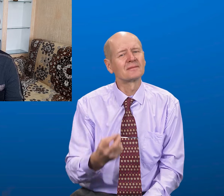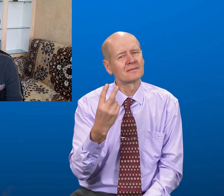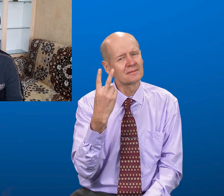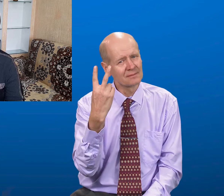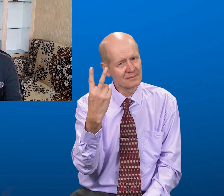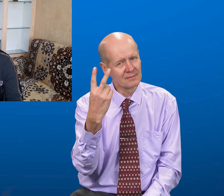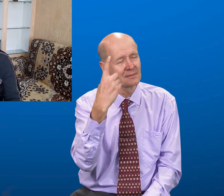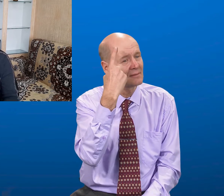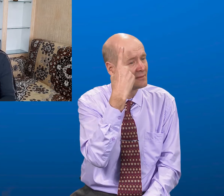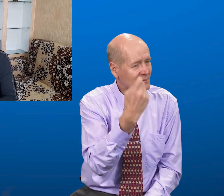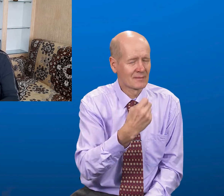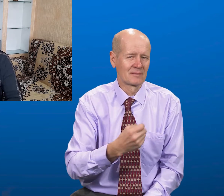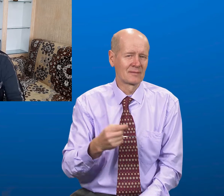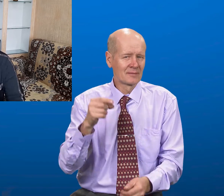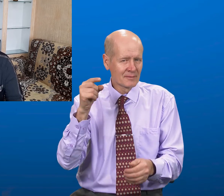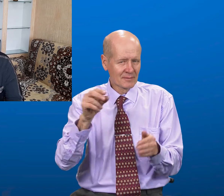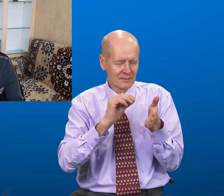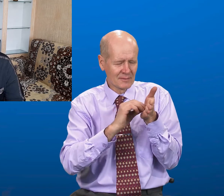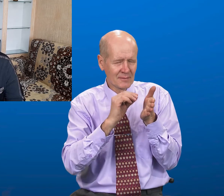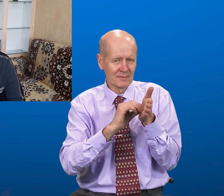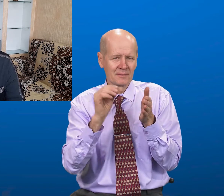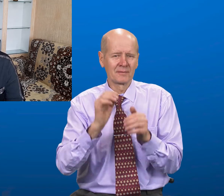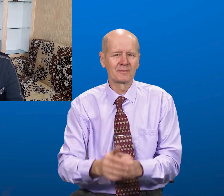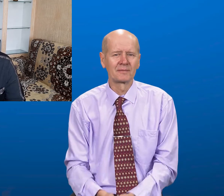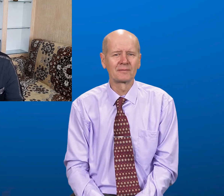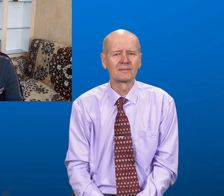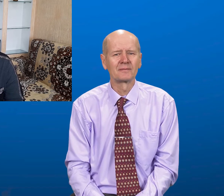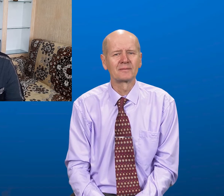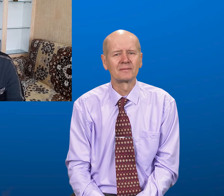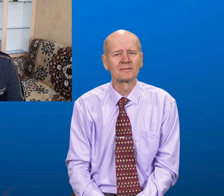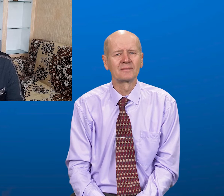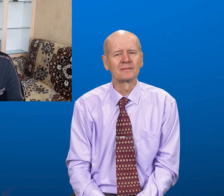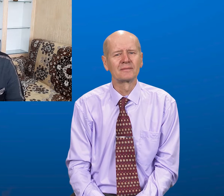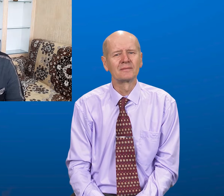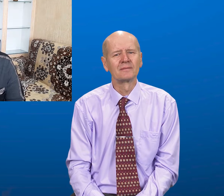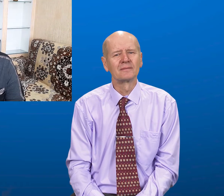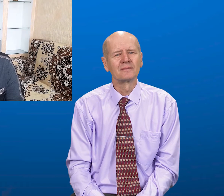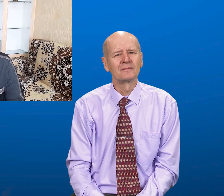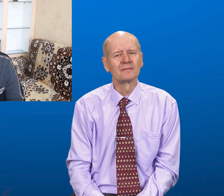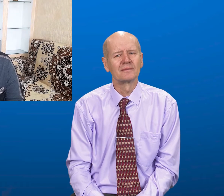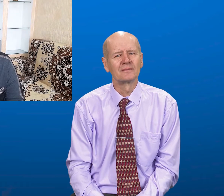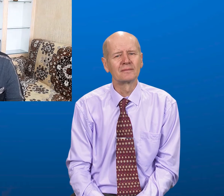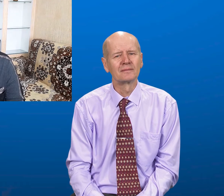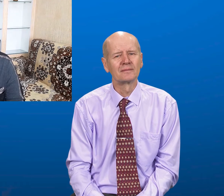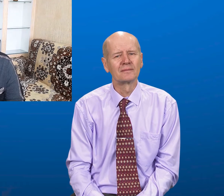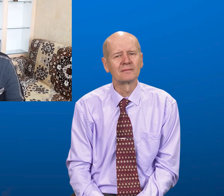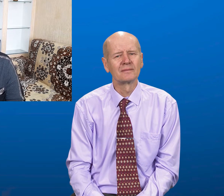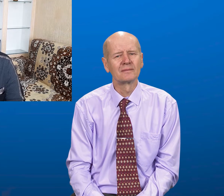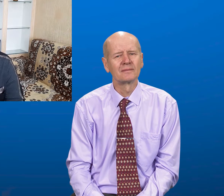Второй отрывок, который мы с вами прочитаем, вторая весть, которая содержится в этой главе, это текст из 3 по